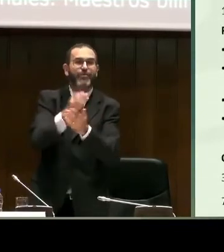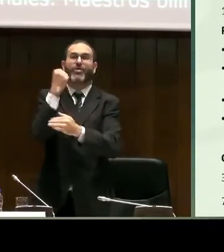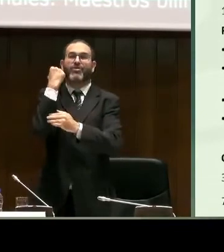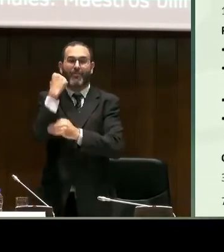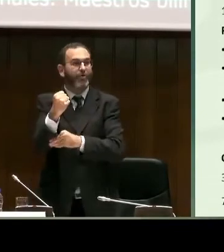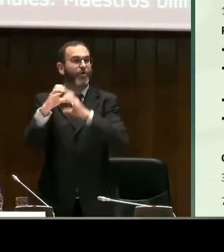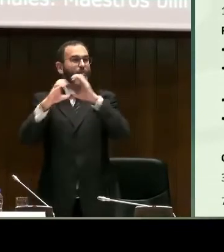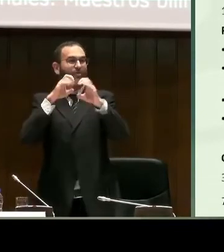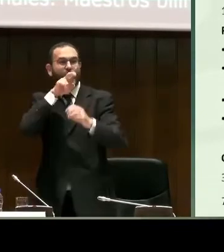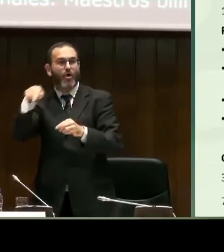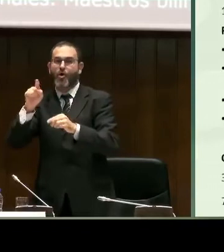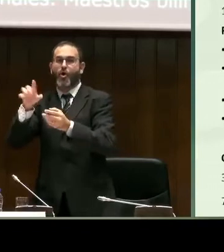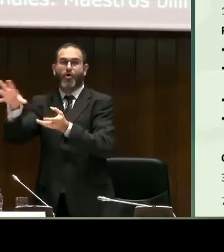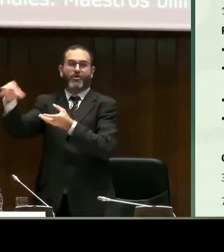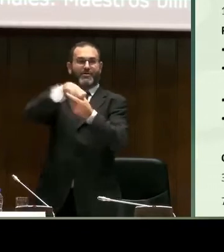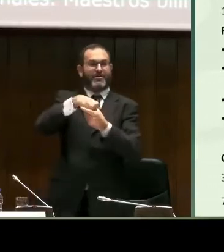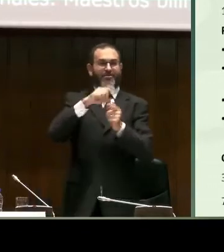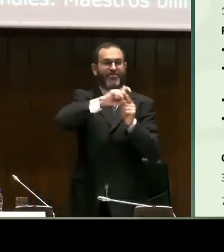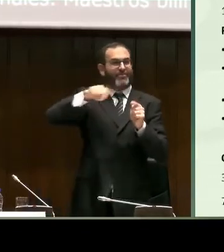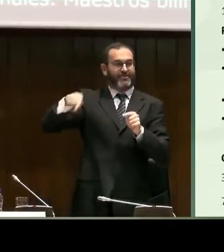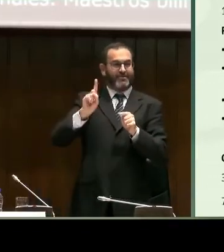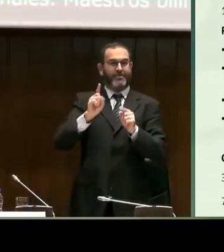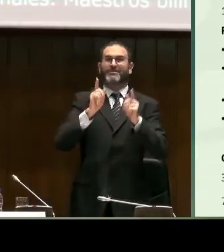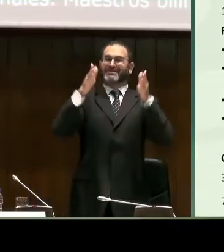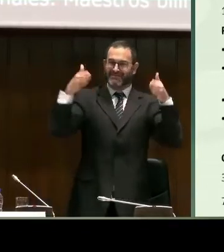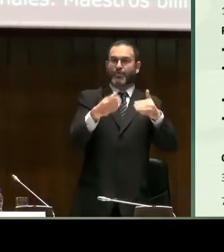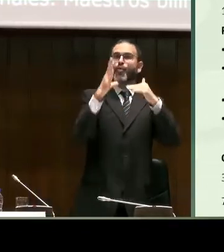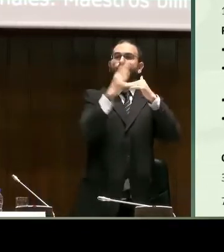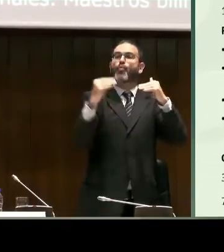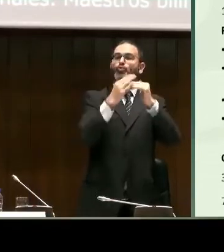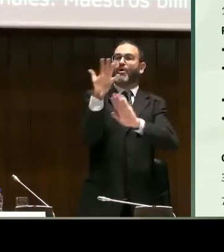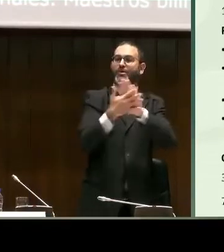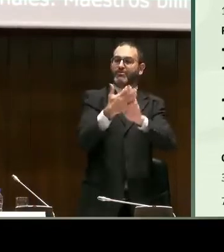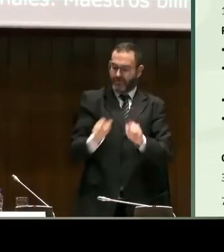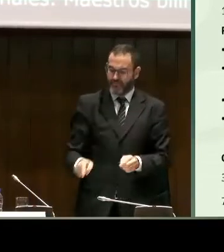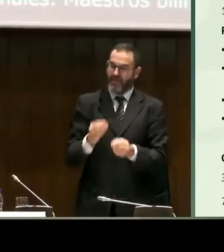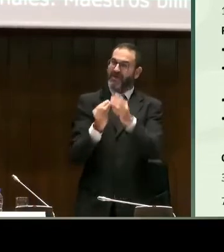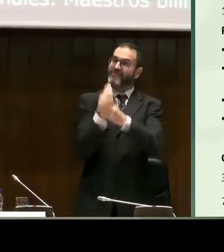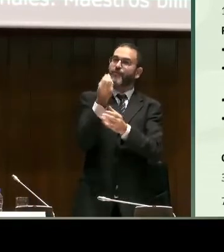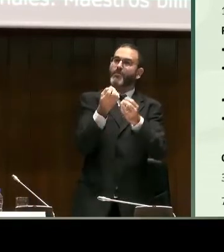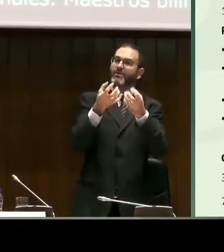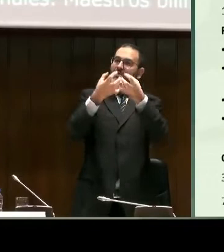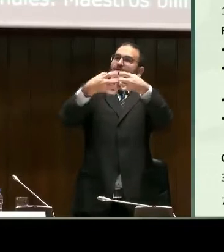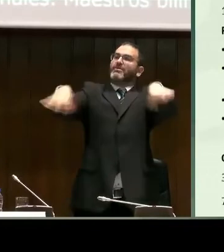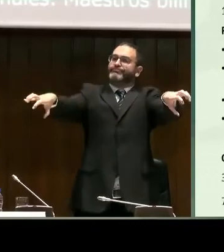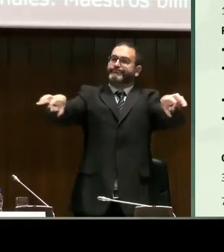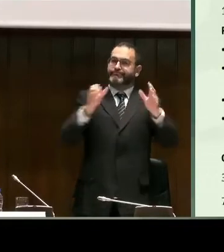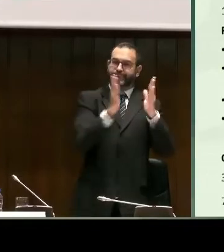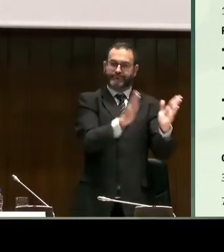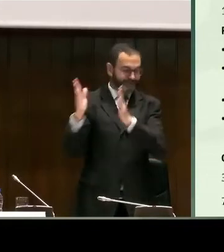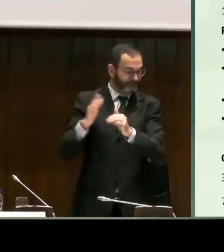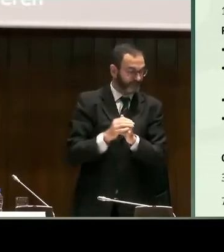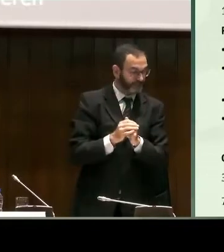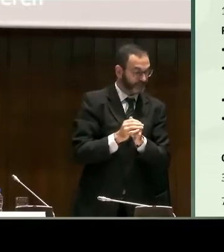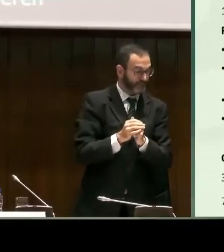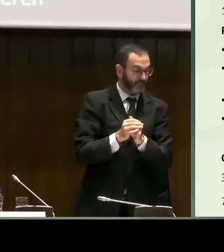apoyo a la comunicación oral. No se incluyen dentro de esas estadísticas, sino que se centra única y exclusivamente en los usuarios de